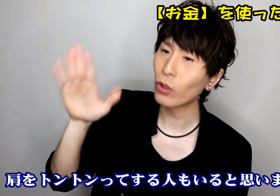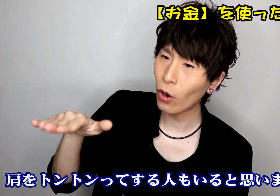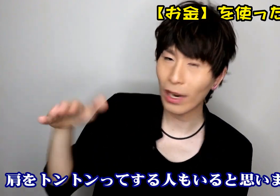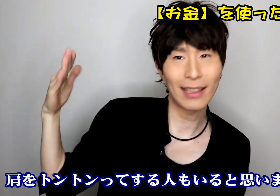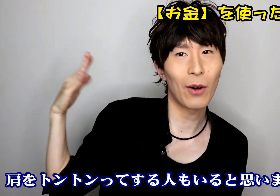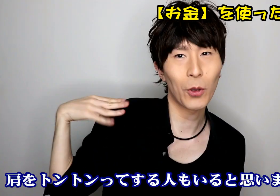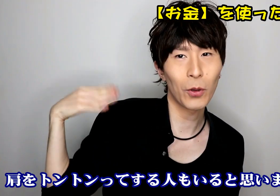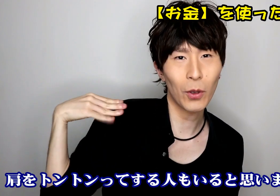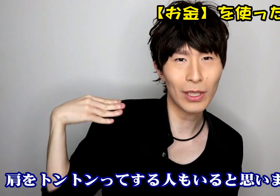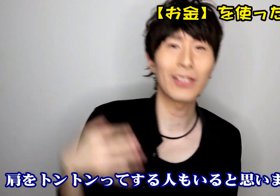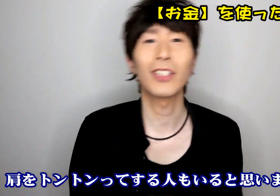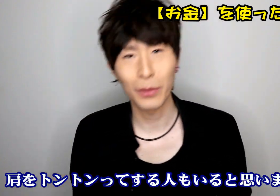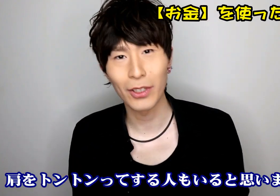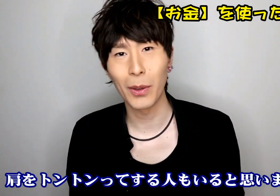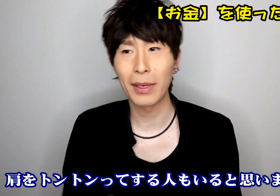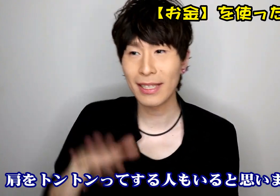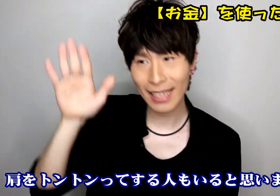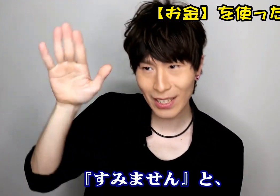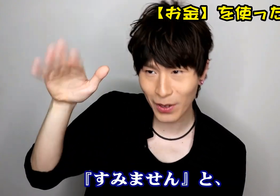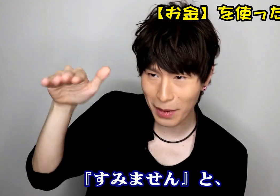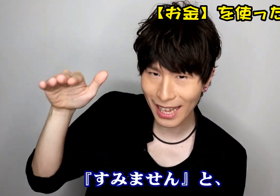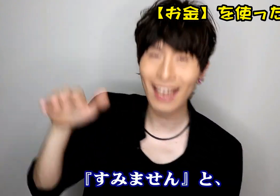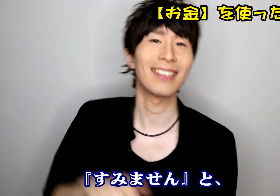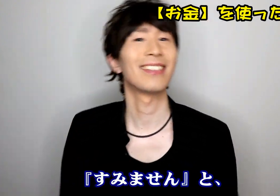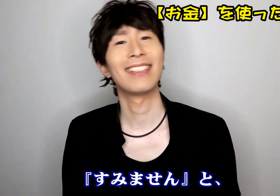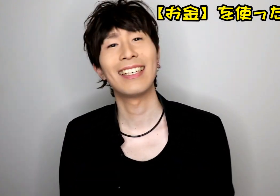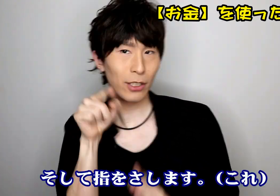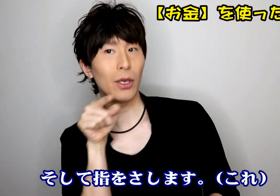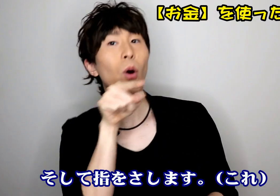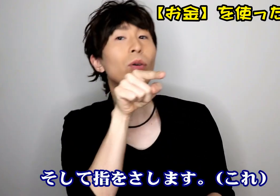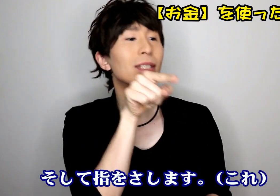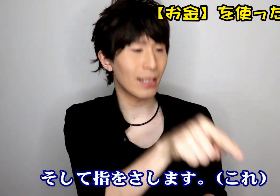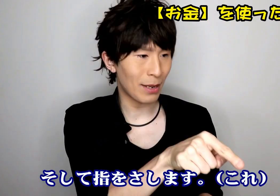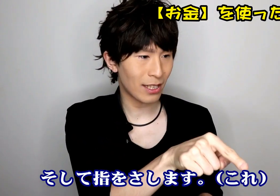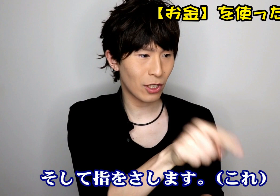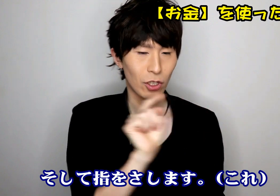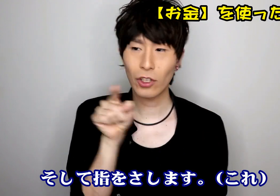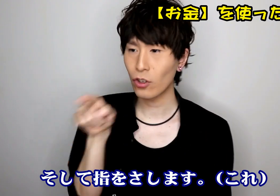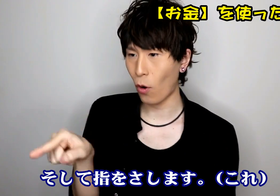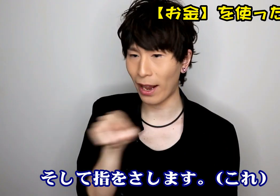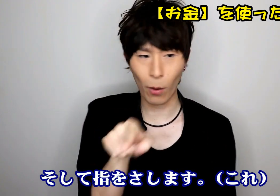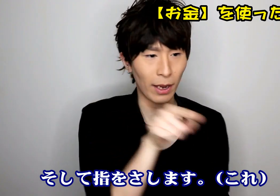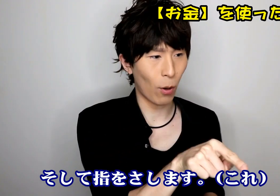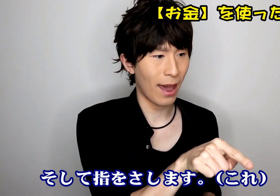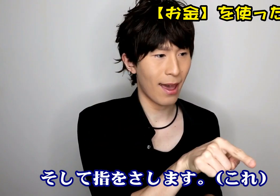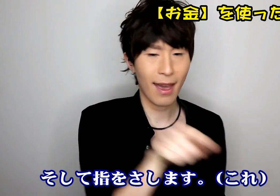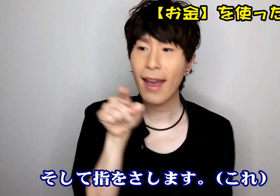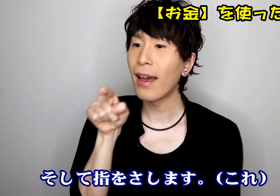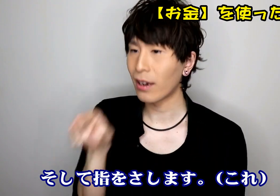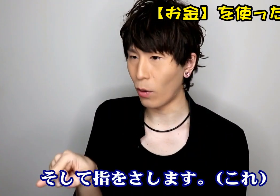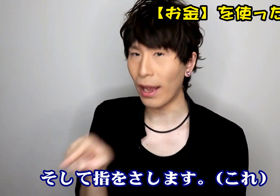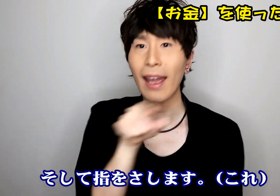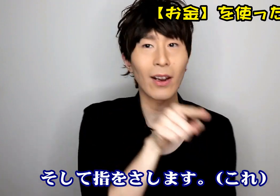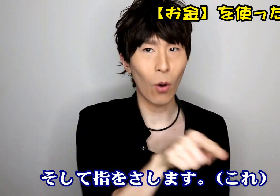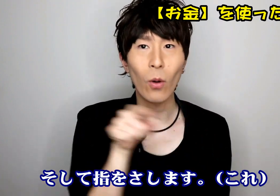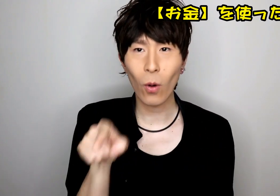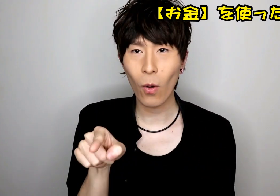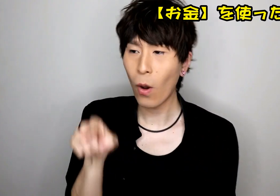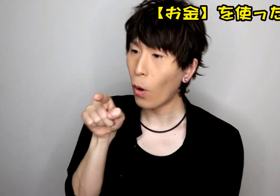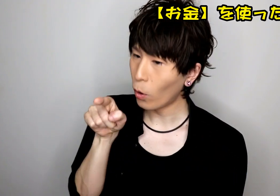ン、肩をトントンってする人もいると思います。すいません、指を指します。これこれこれこれ、こうこう、